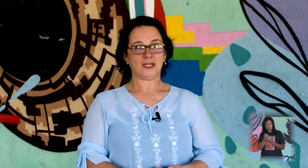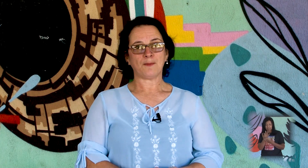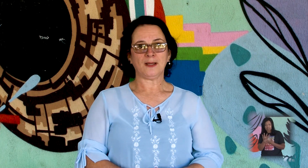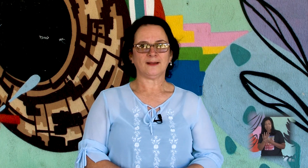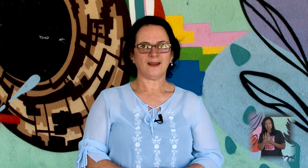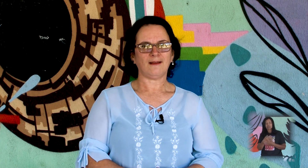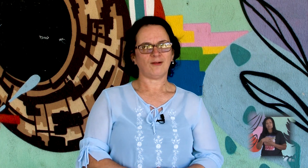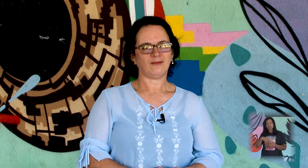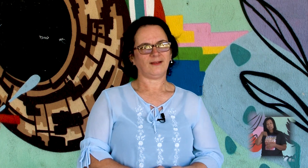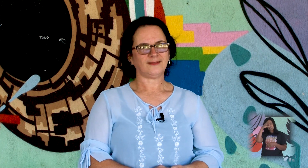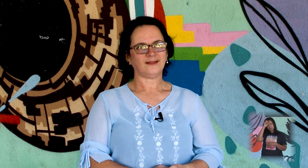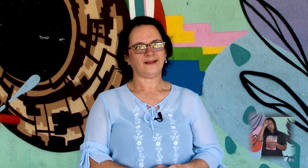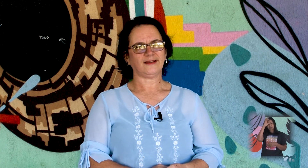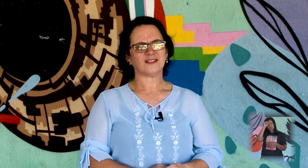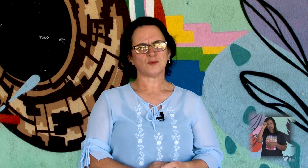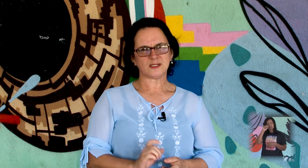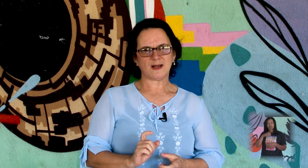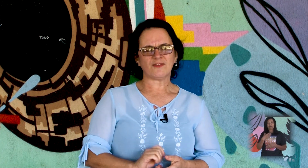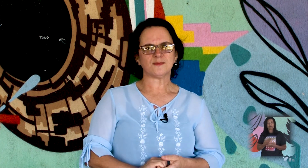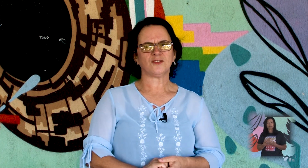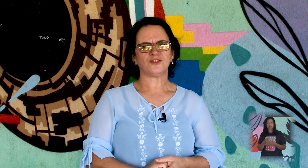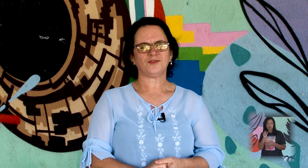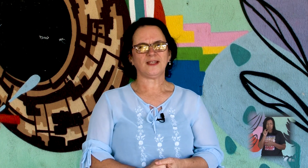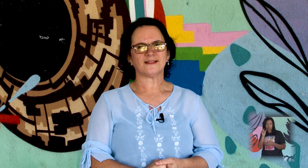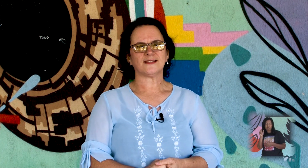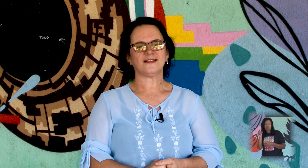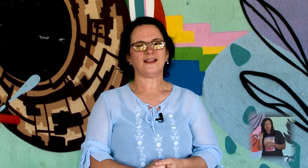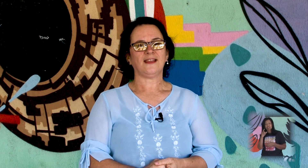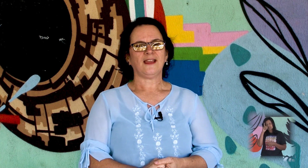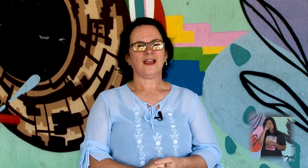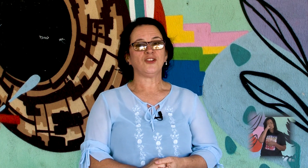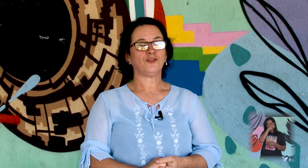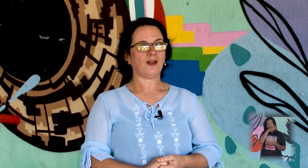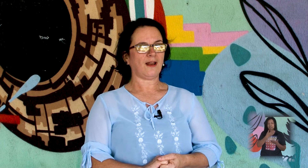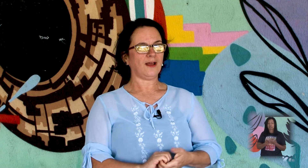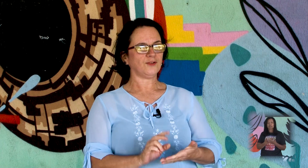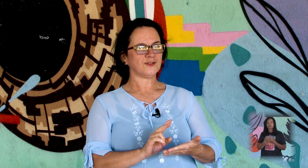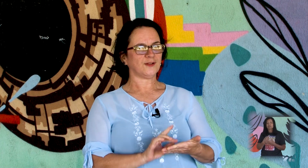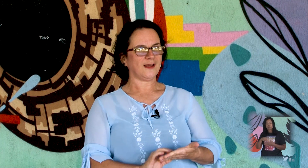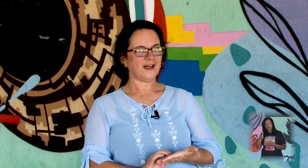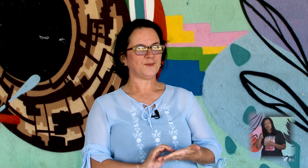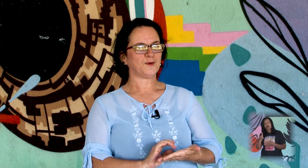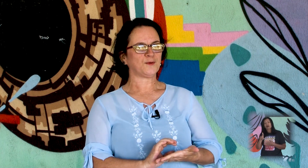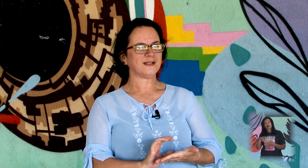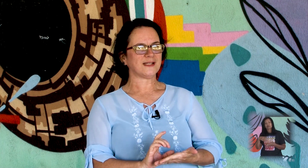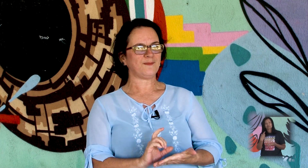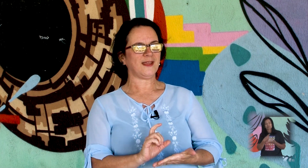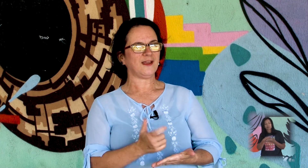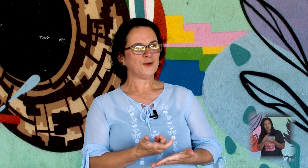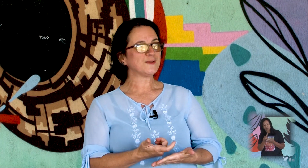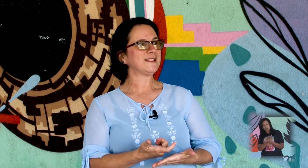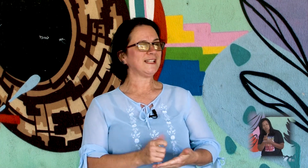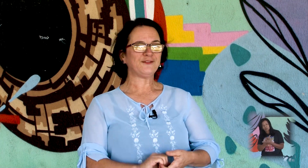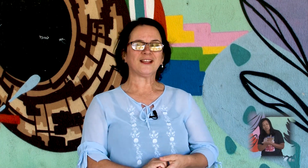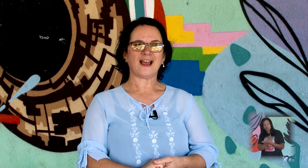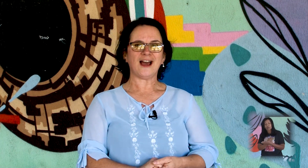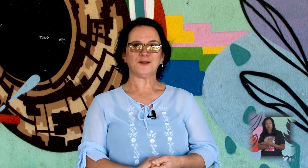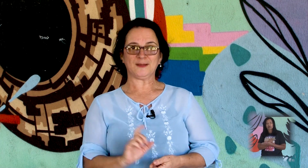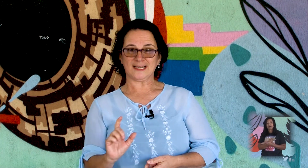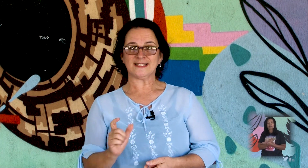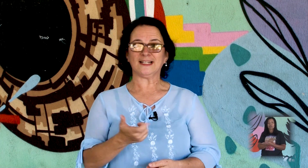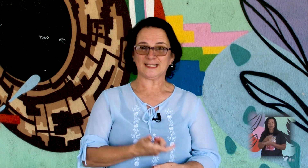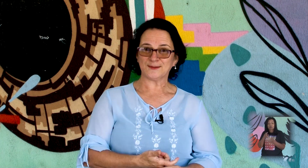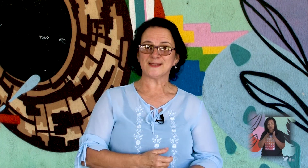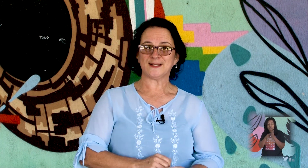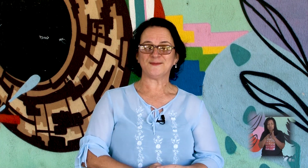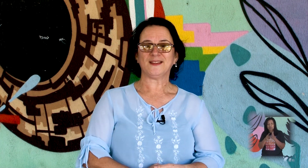a gente tem que aprender, né? Assim, são umas palavras meio difíceis, né? A gente vai lá no dicionário, procura saber o significado